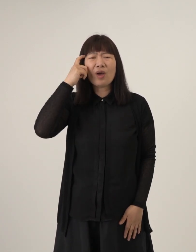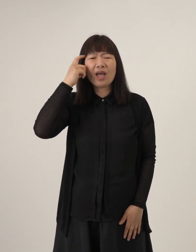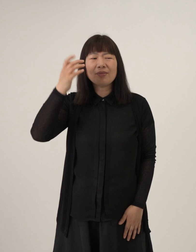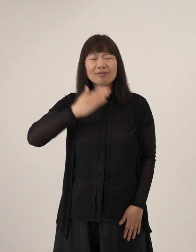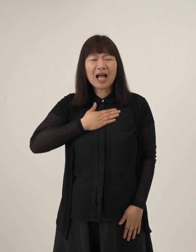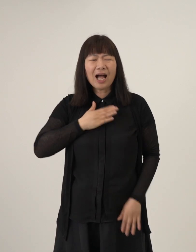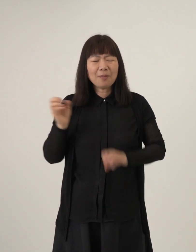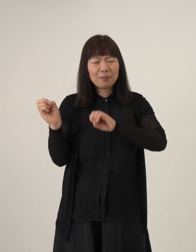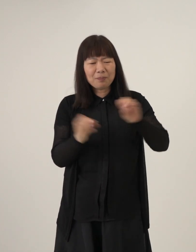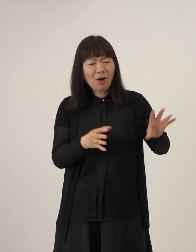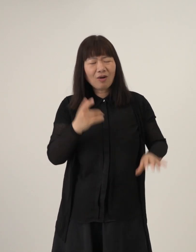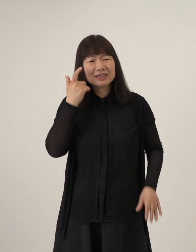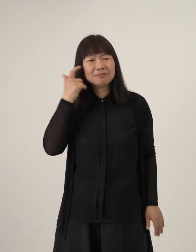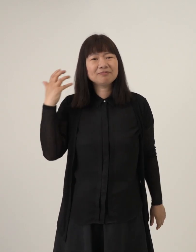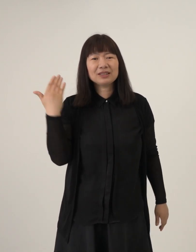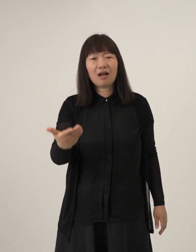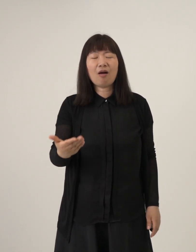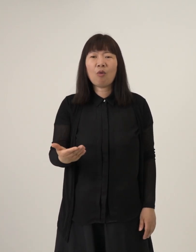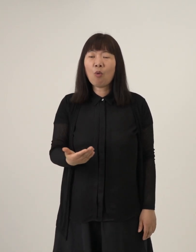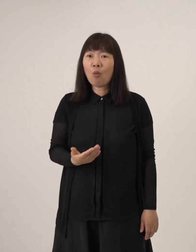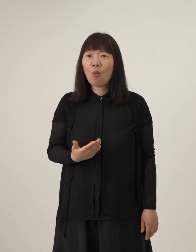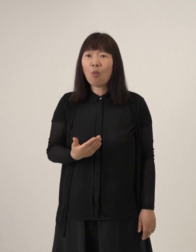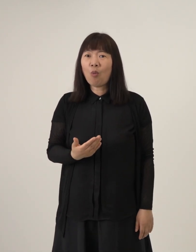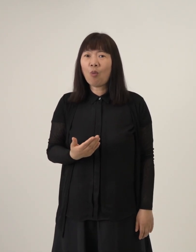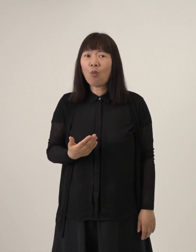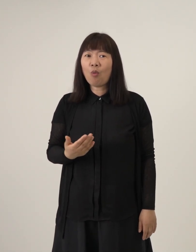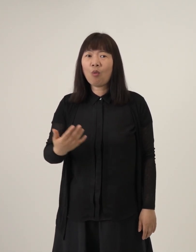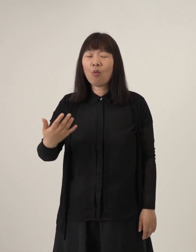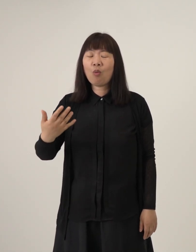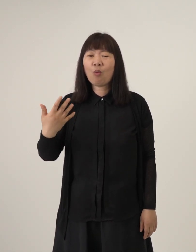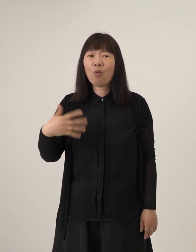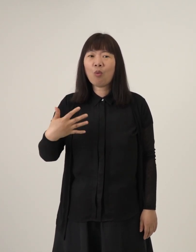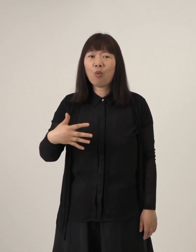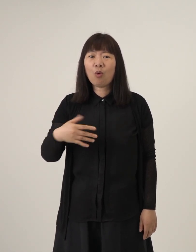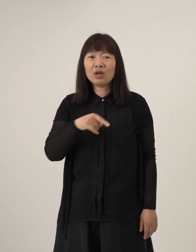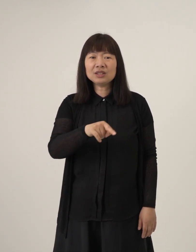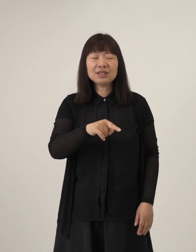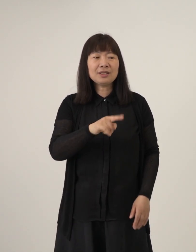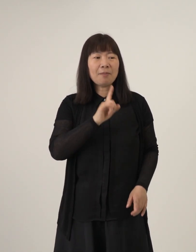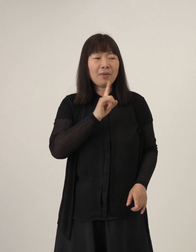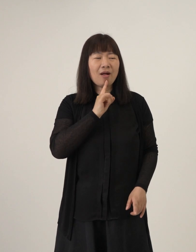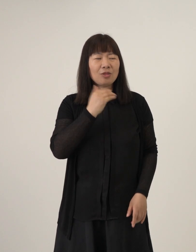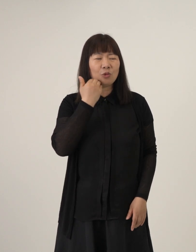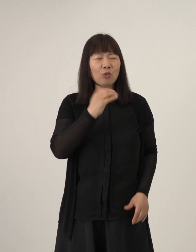나를 버리셨나이까? 오라. 지금 이 본문을 누가 인용했어요?